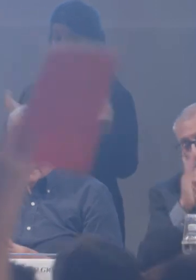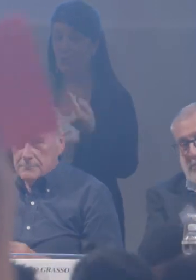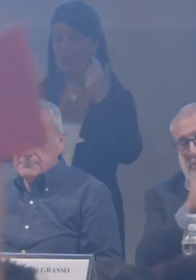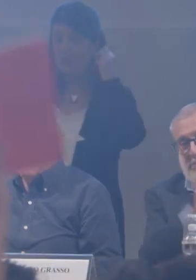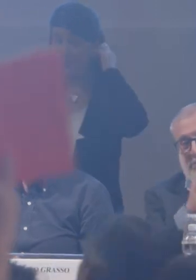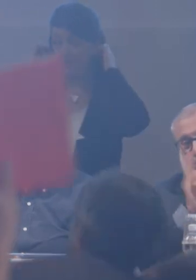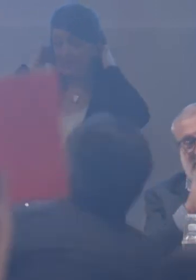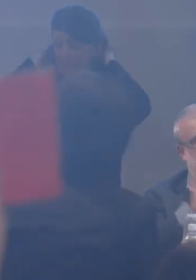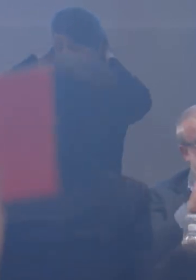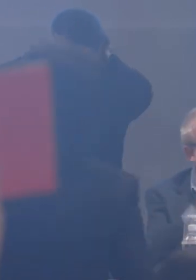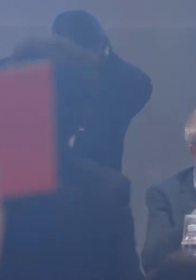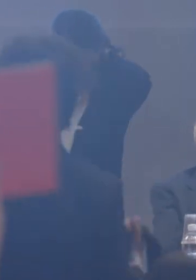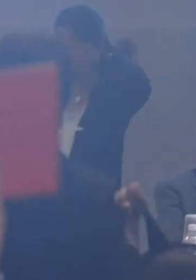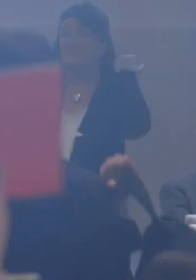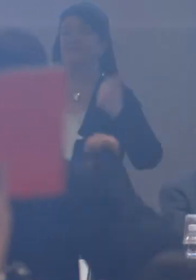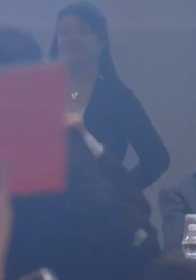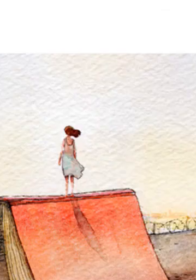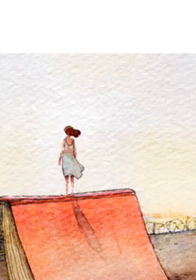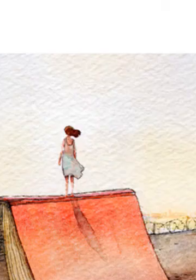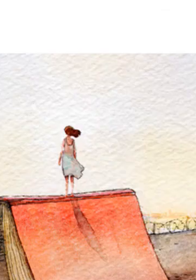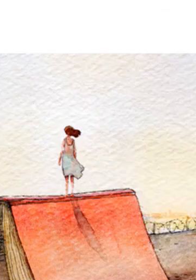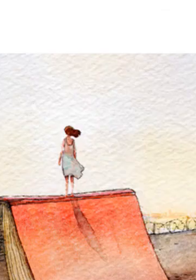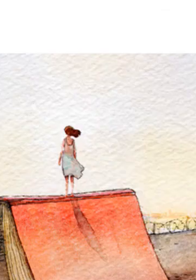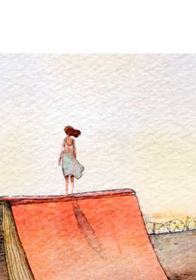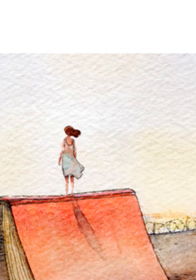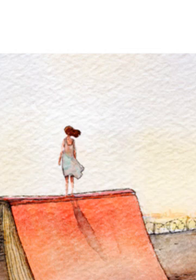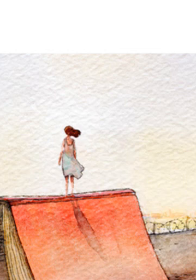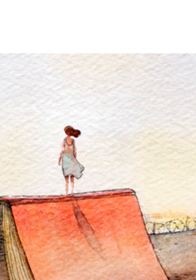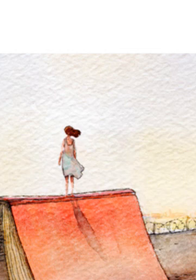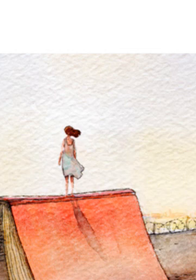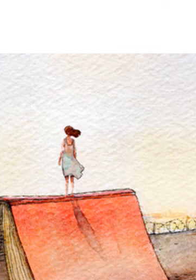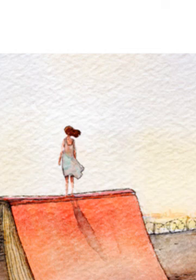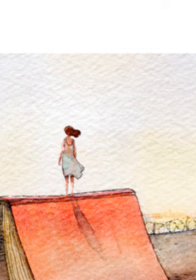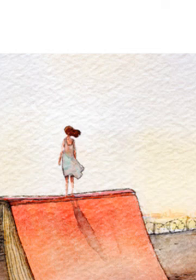Devi firmare.